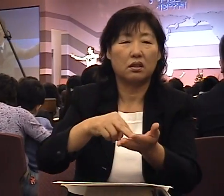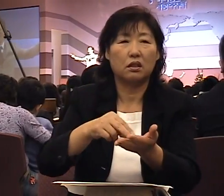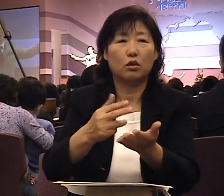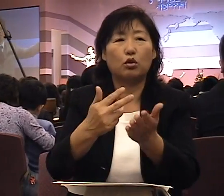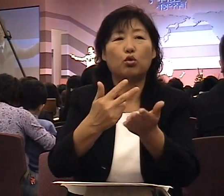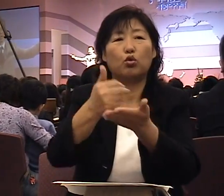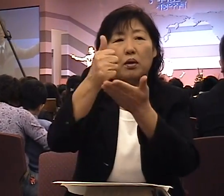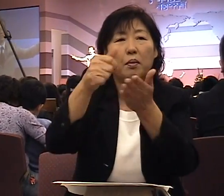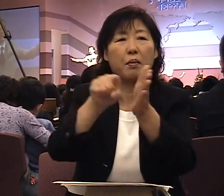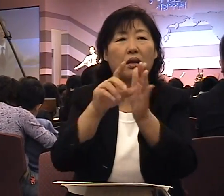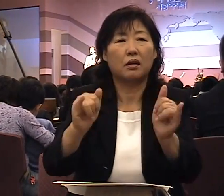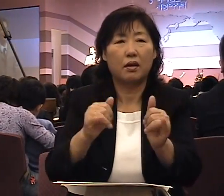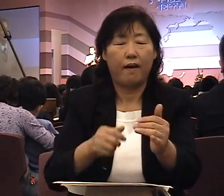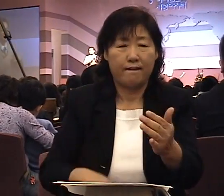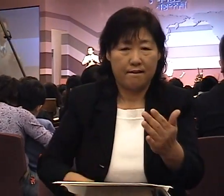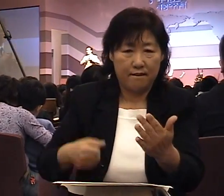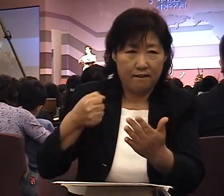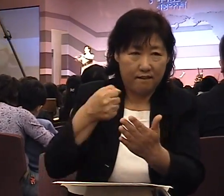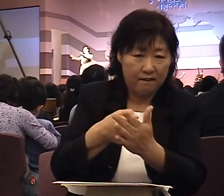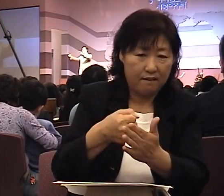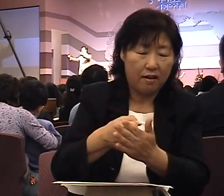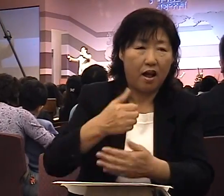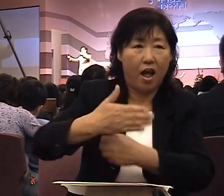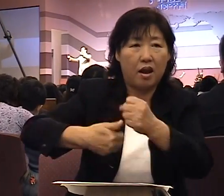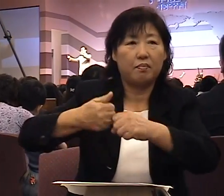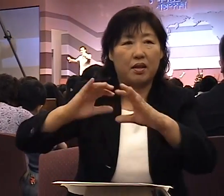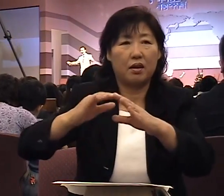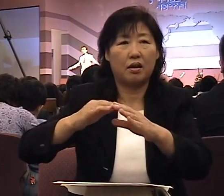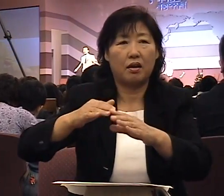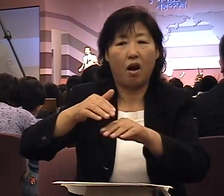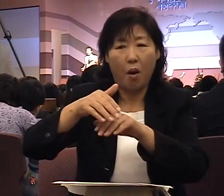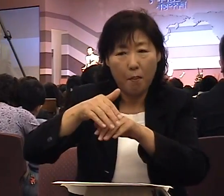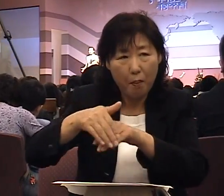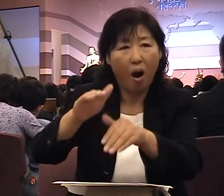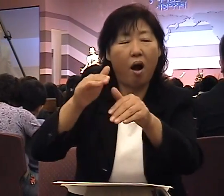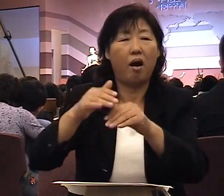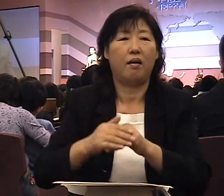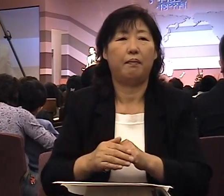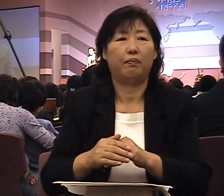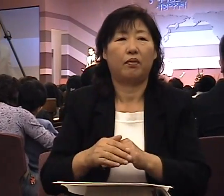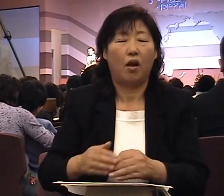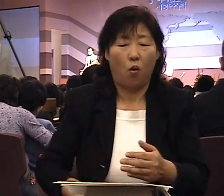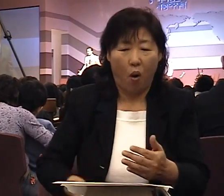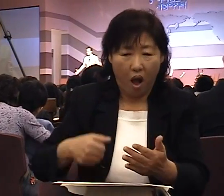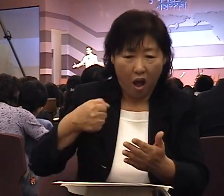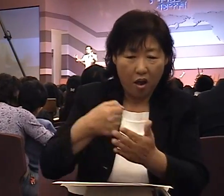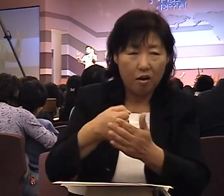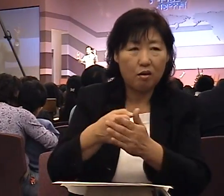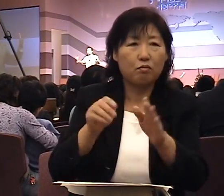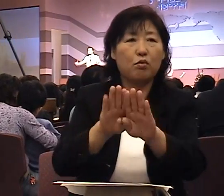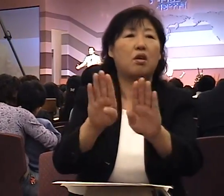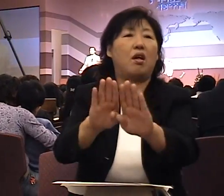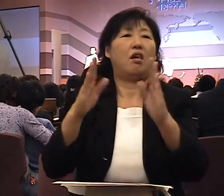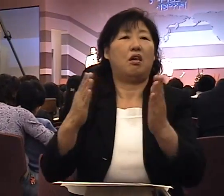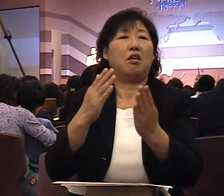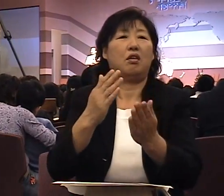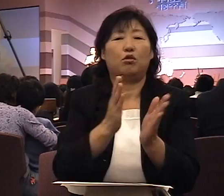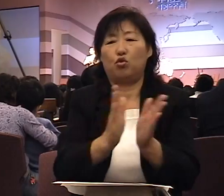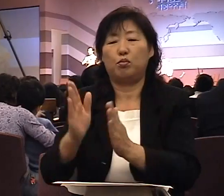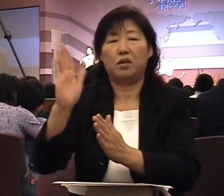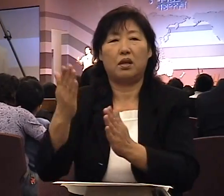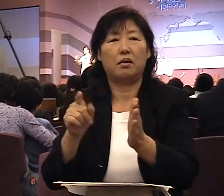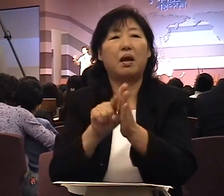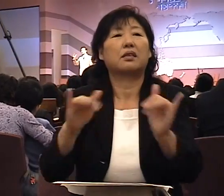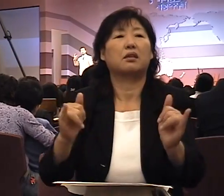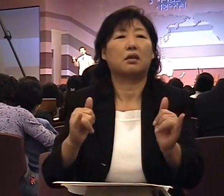과감하게 하나님의 나라를 향해 파송하는 교회, 과감하게 문을 열고 준비된 주의 백성들을 세상을